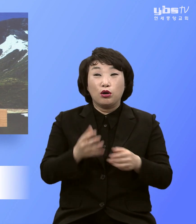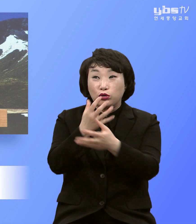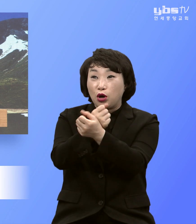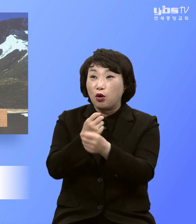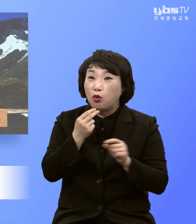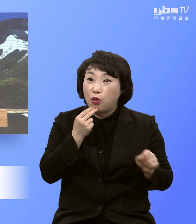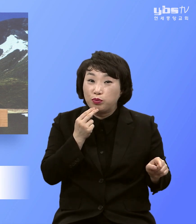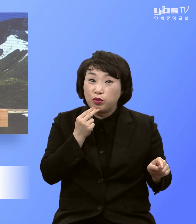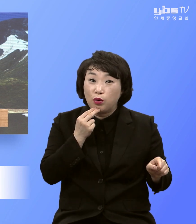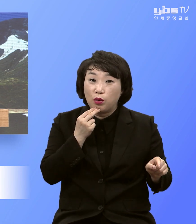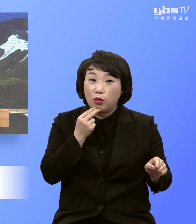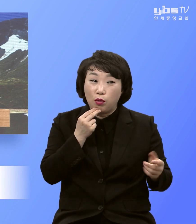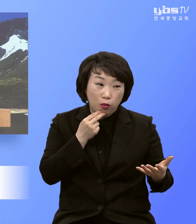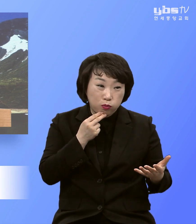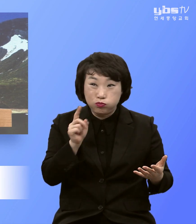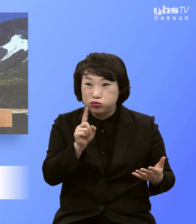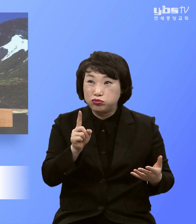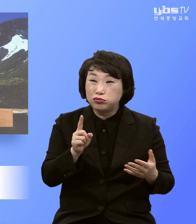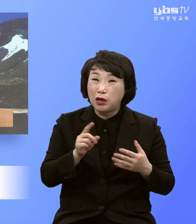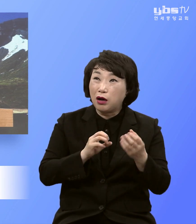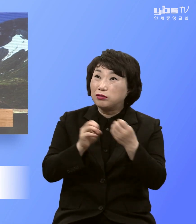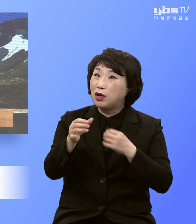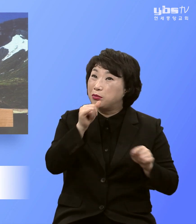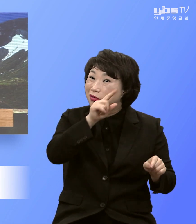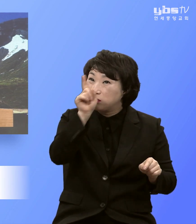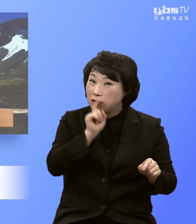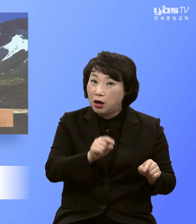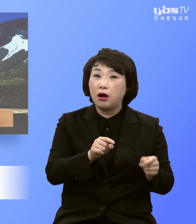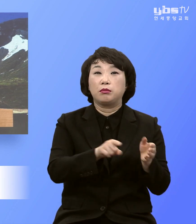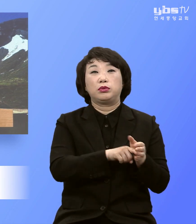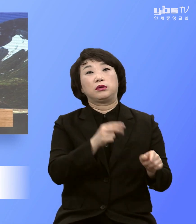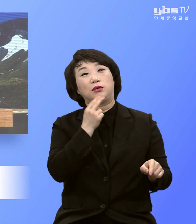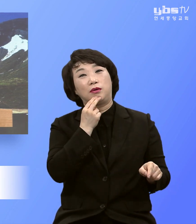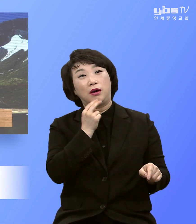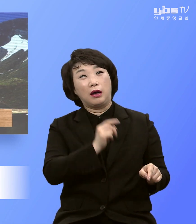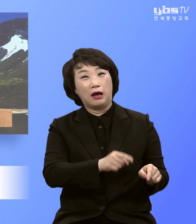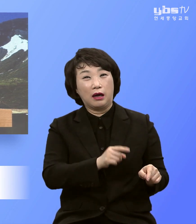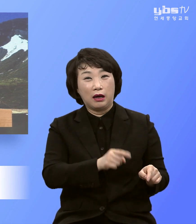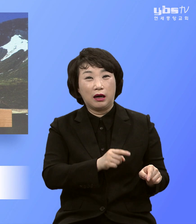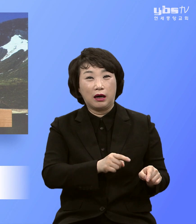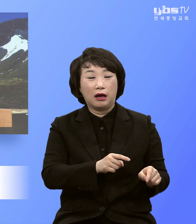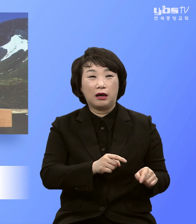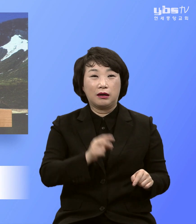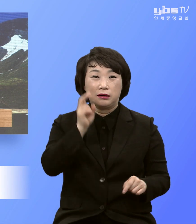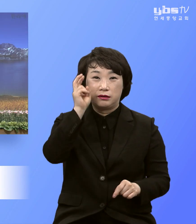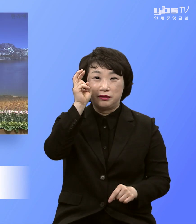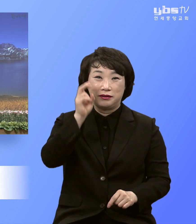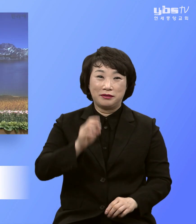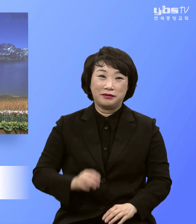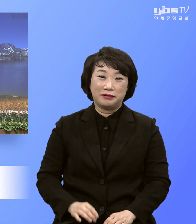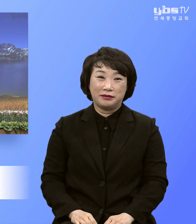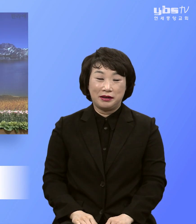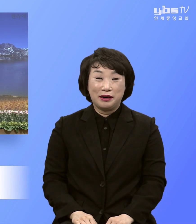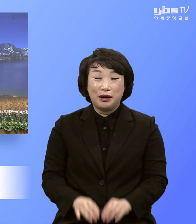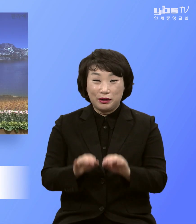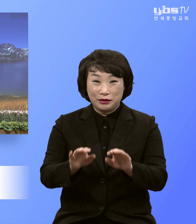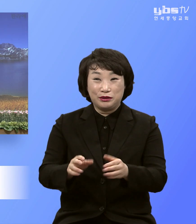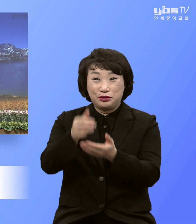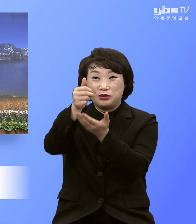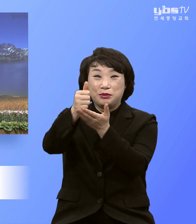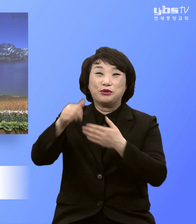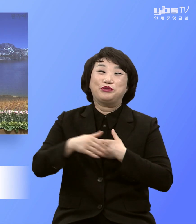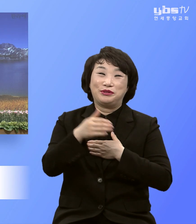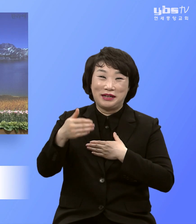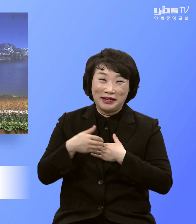계약이 없는데 뭐 나에게 추천하시겠다 이렇게 할 것입니다. 그런데 주님은